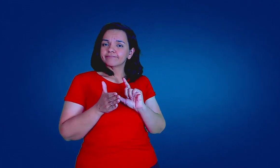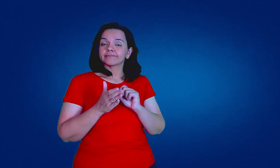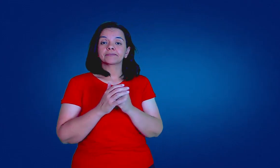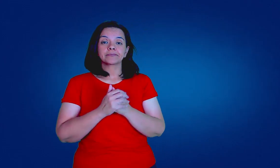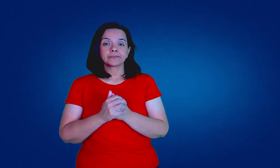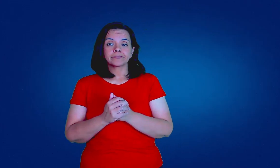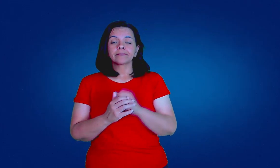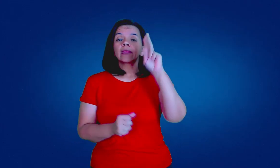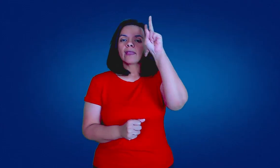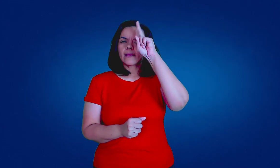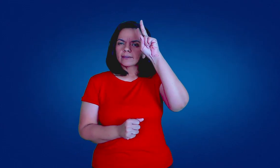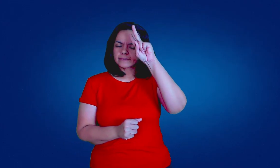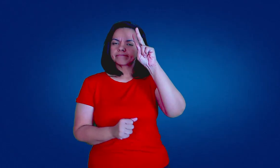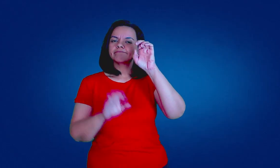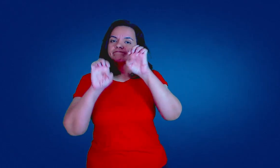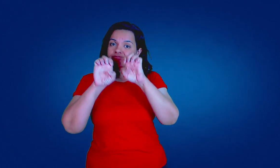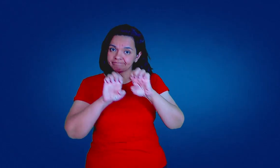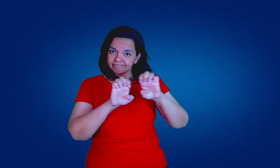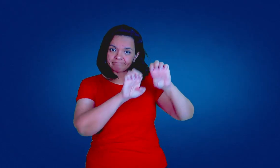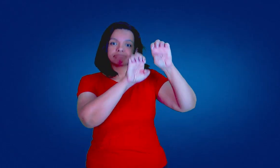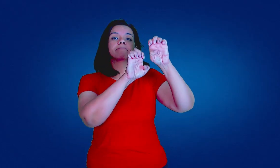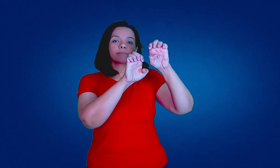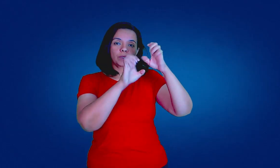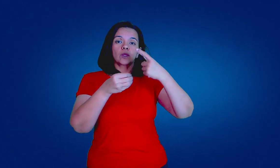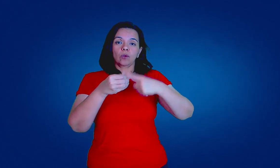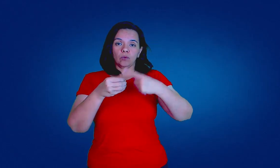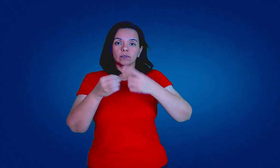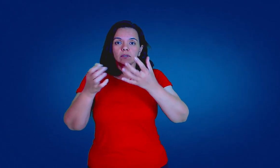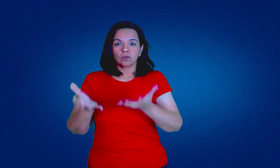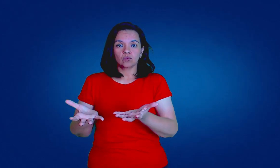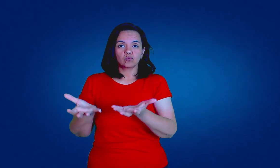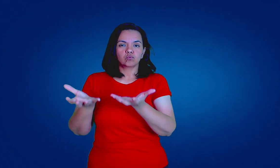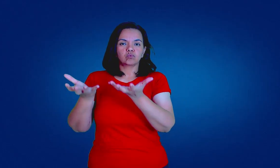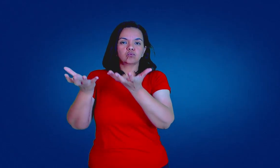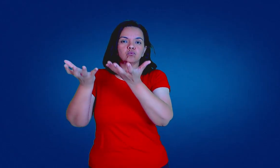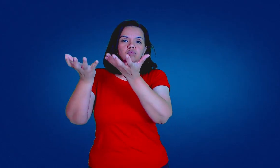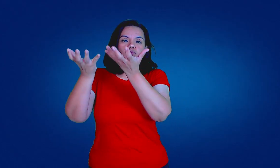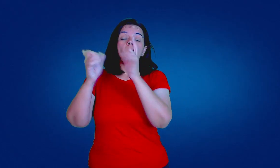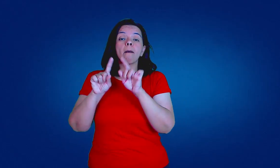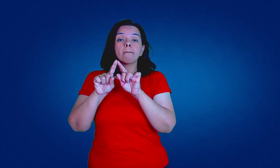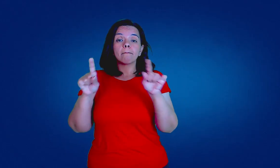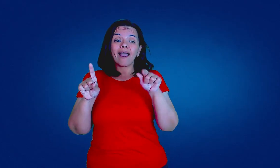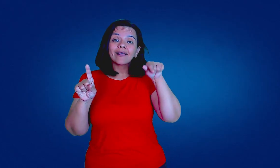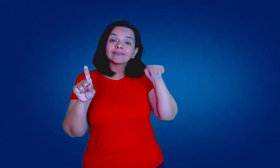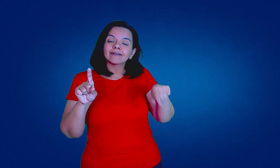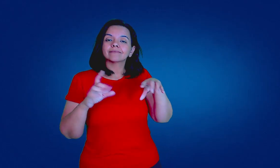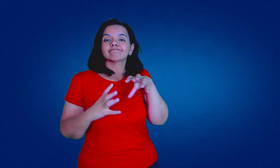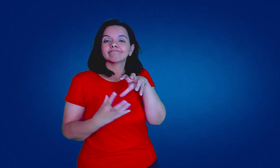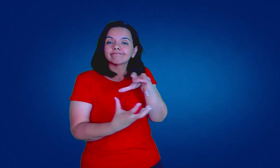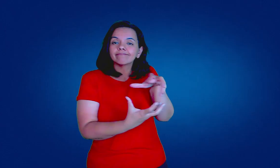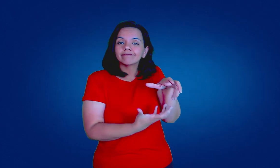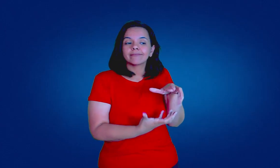Então, eu quero voltar um pouquinho antes dessa história e lembrar de Enoque, da cidade que foi